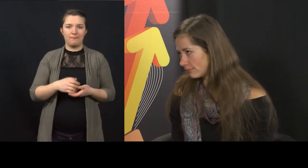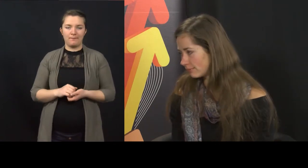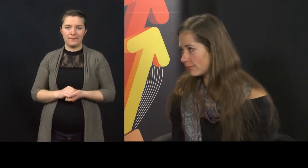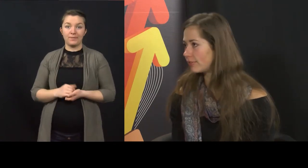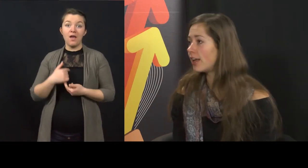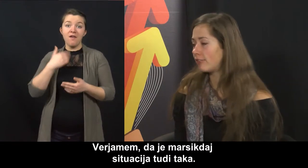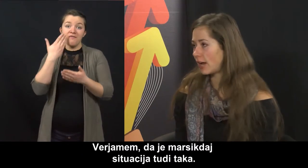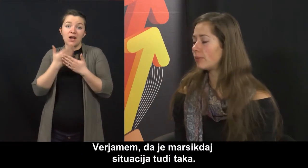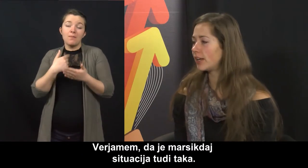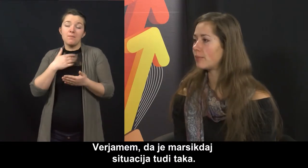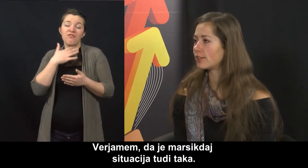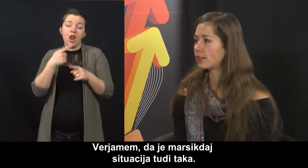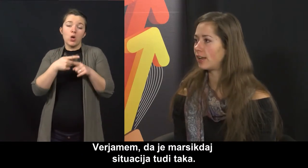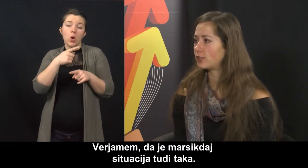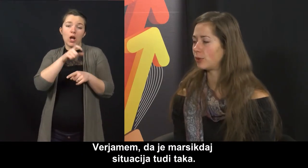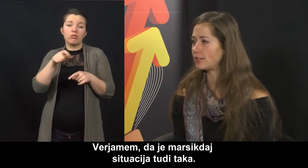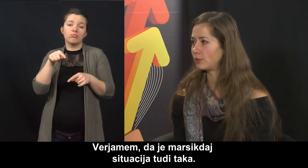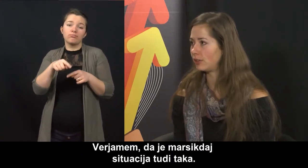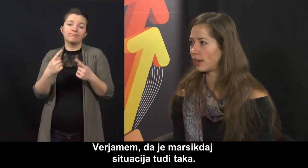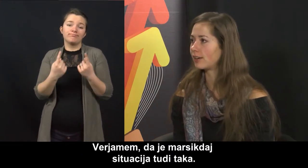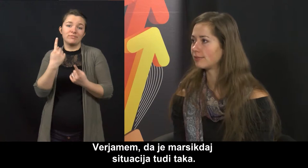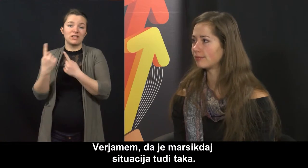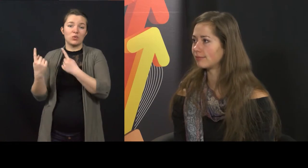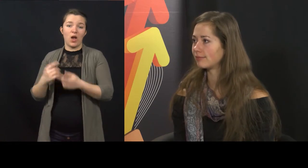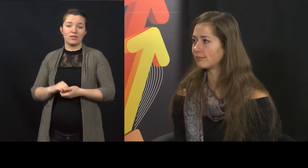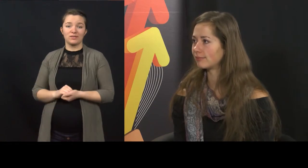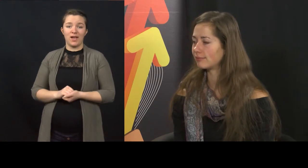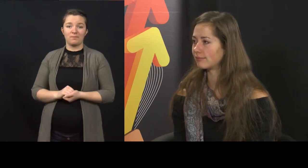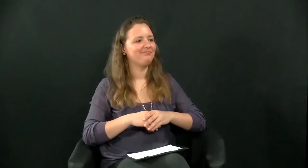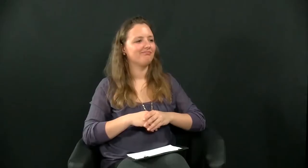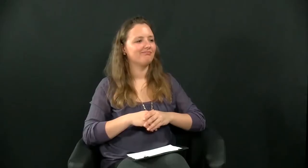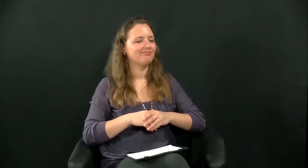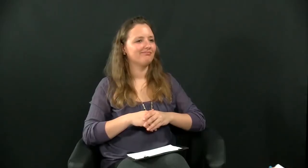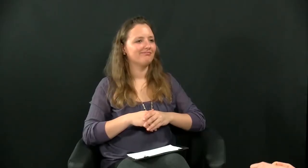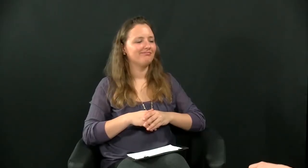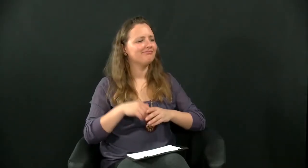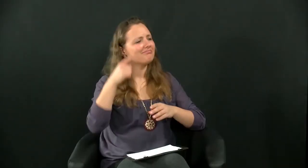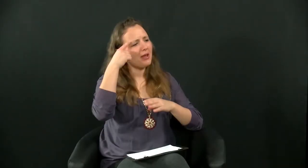drugam. Verjamem, da je marsikdaj situacija tudi taka.